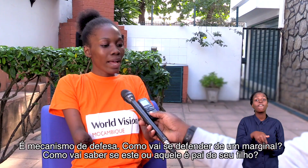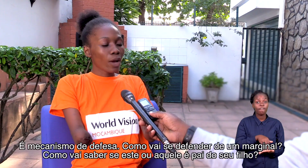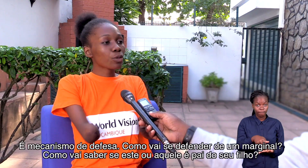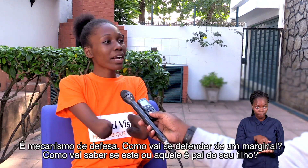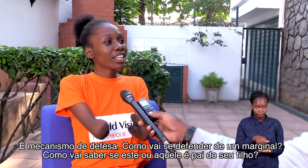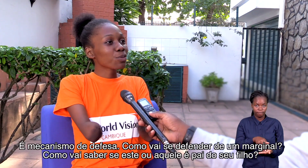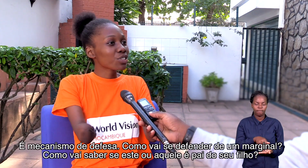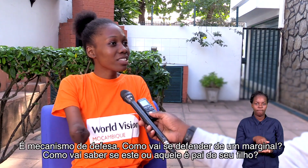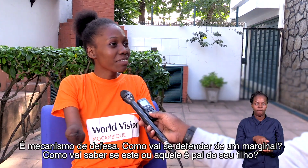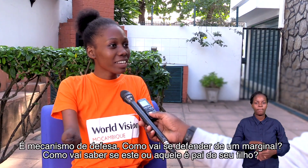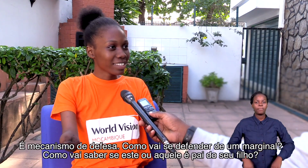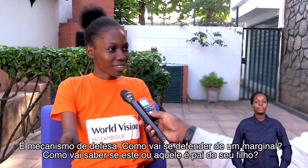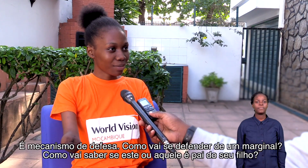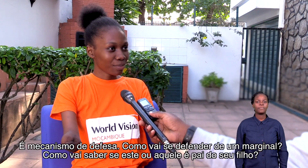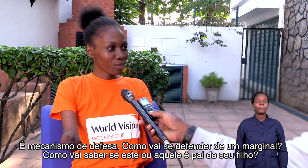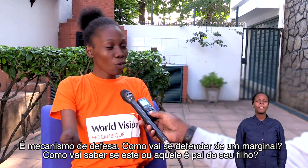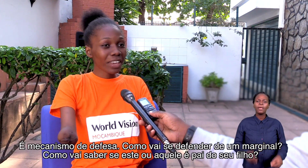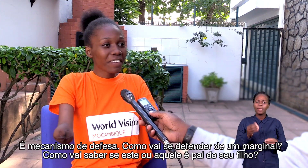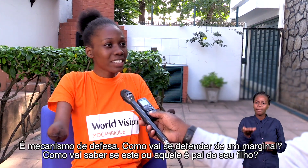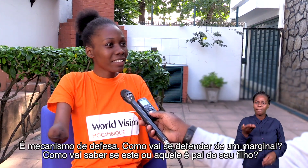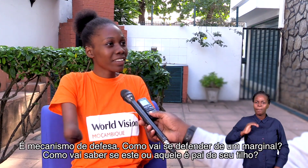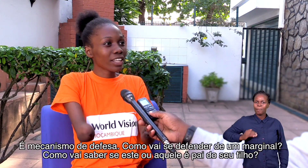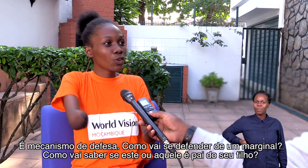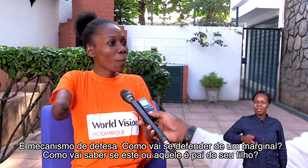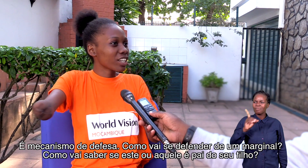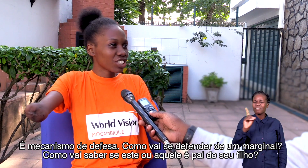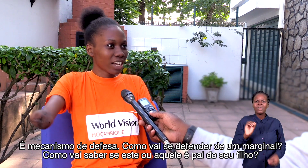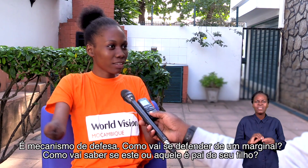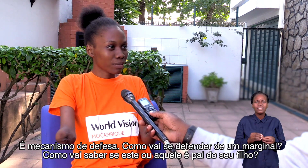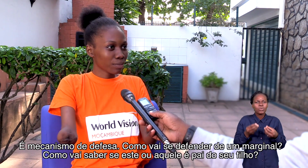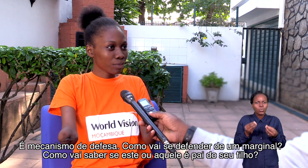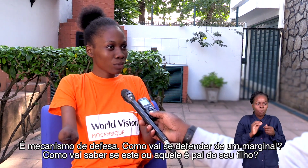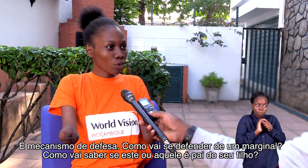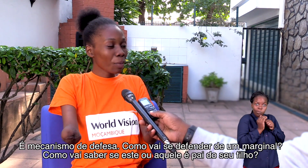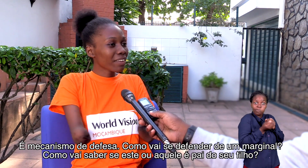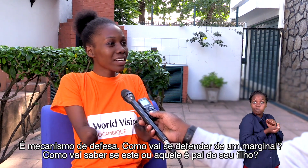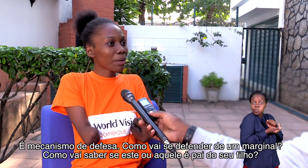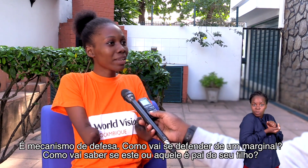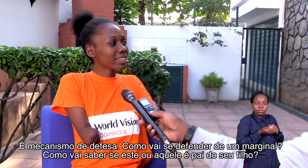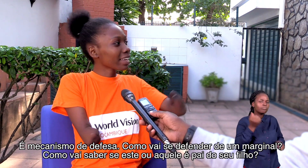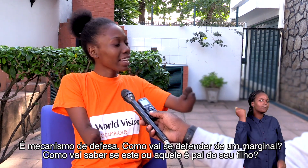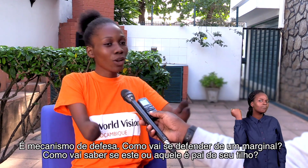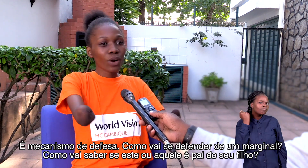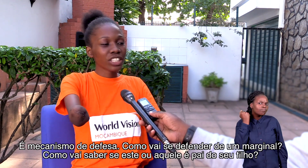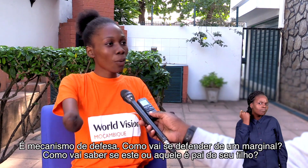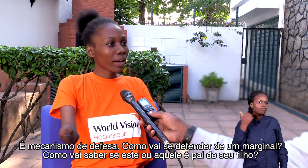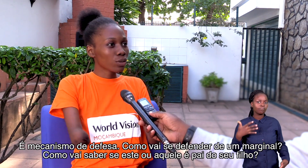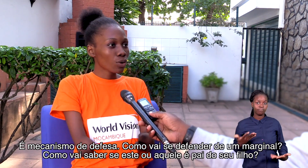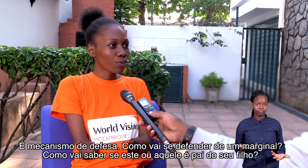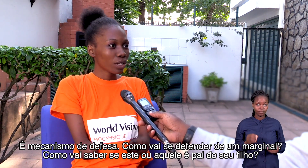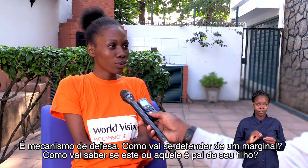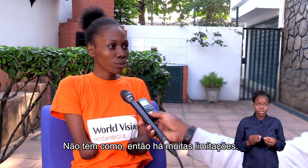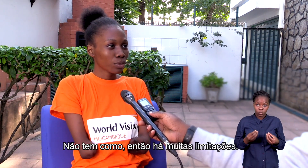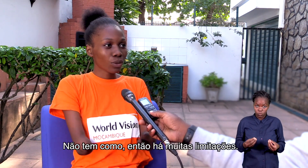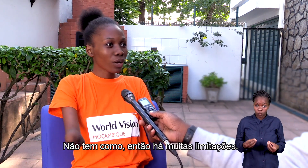vulneráveis. É os mecanismos de defesa. Como é que vai se defender de um marginal? Como é que vai saber se aquele ou este é o pai do